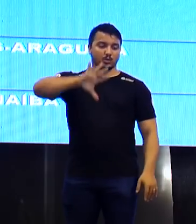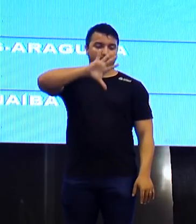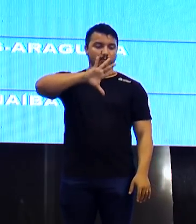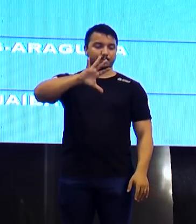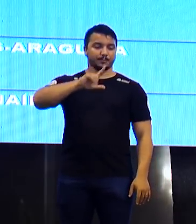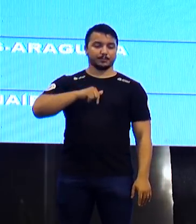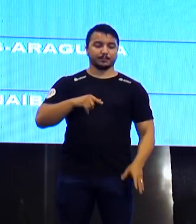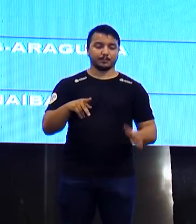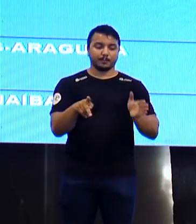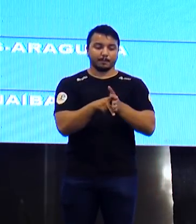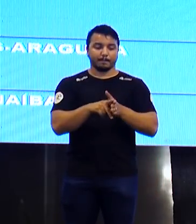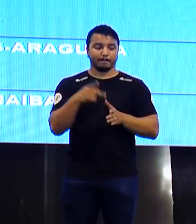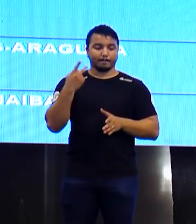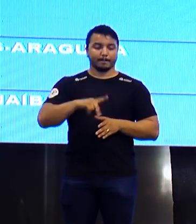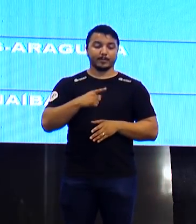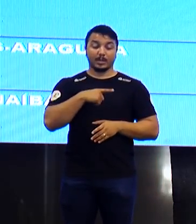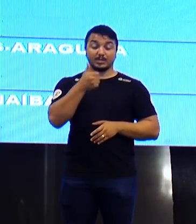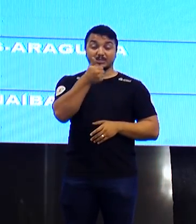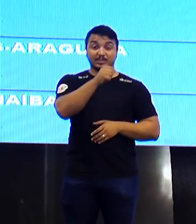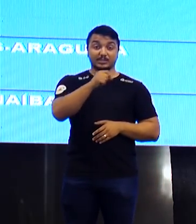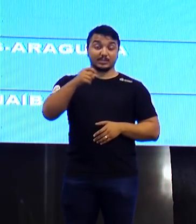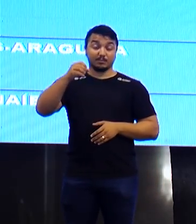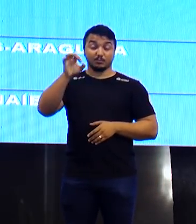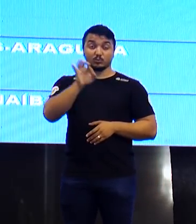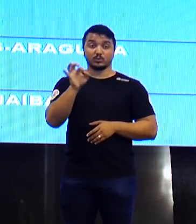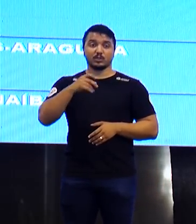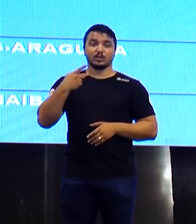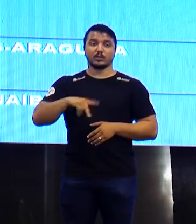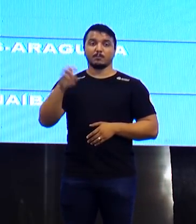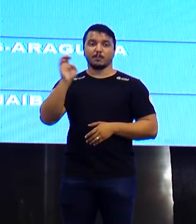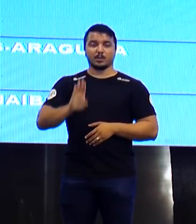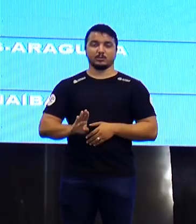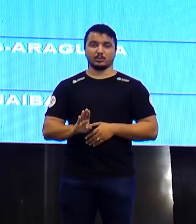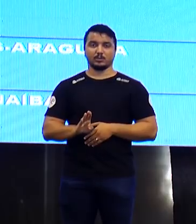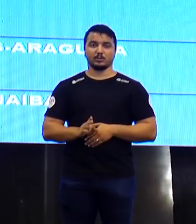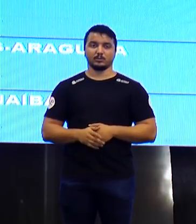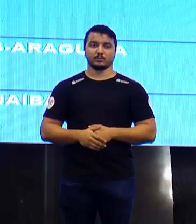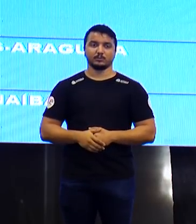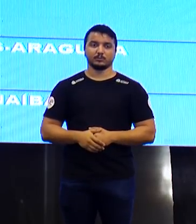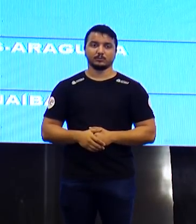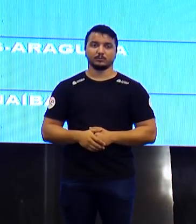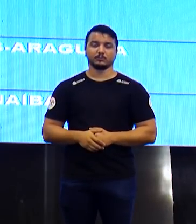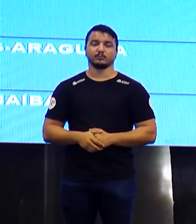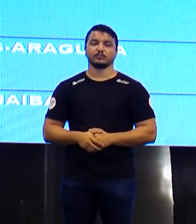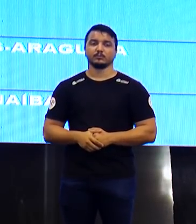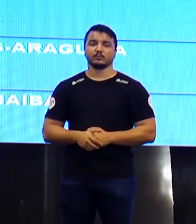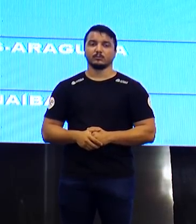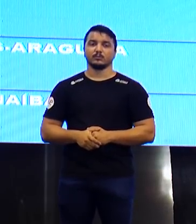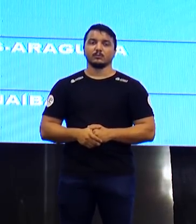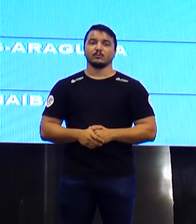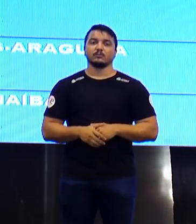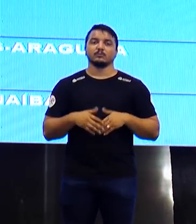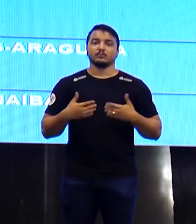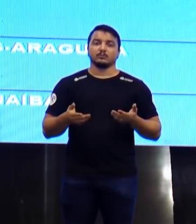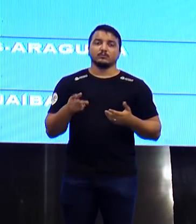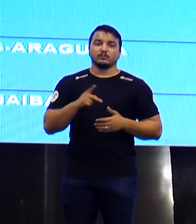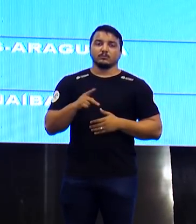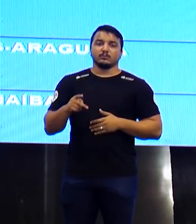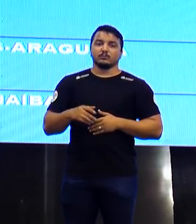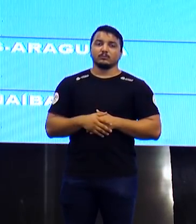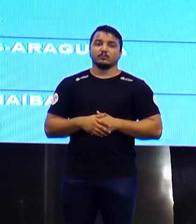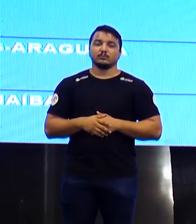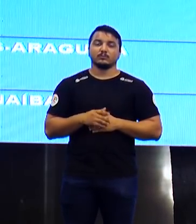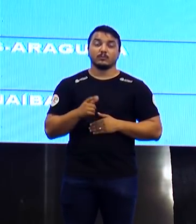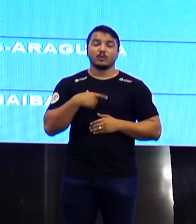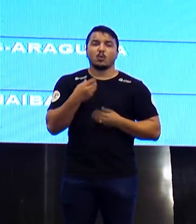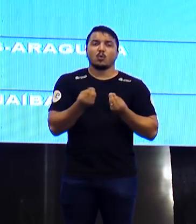maior usina hidroenergética 100% brasileira, certo? Professor, como assim